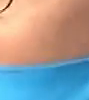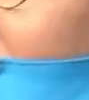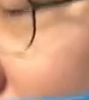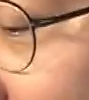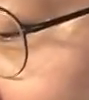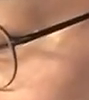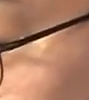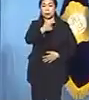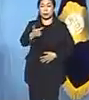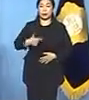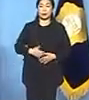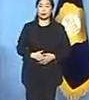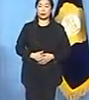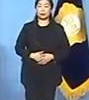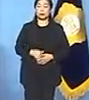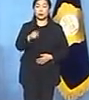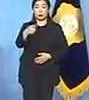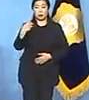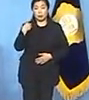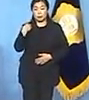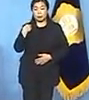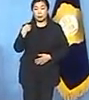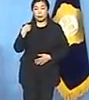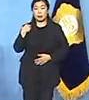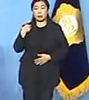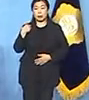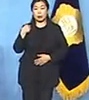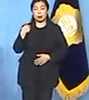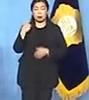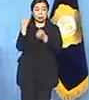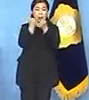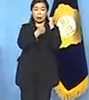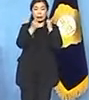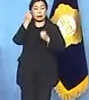노조는 경영진이 회계 부정을 저질렀다고 주장하며 다음